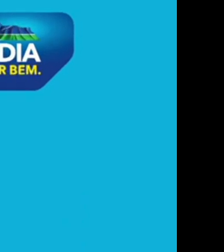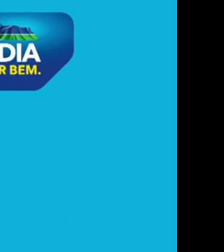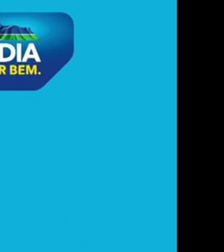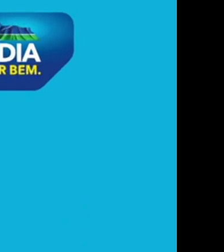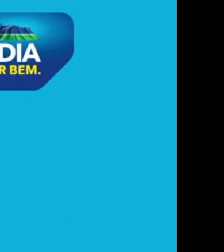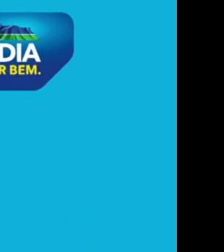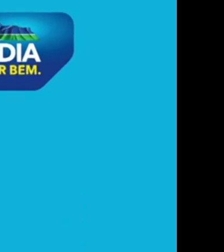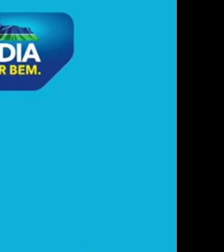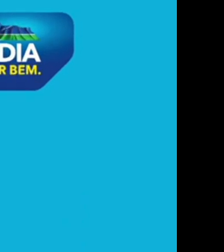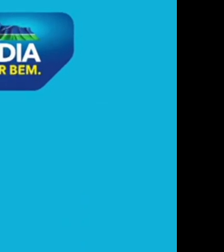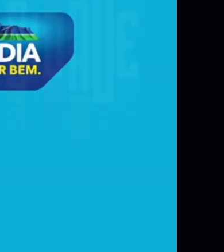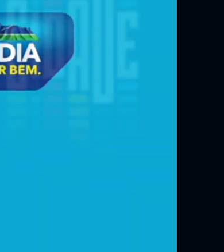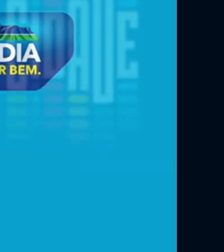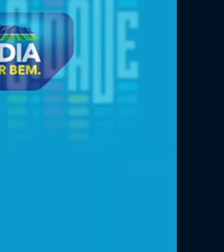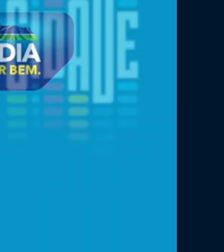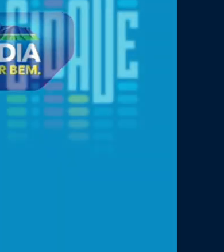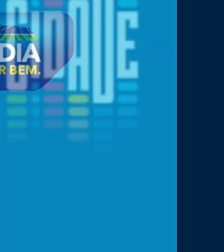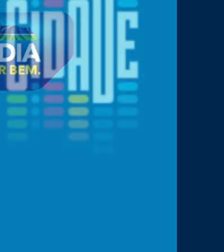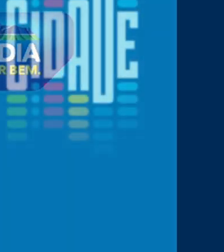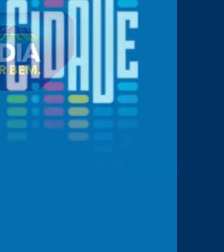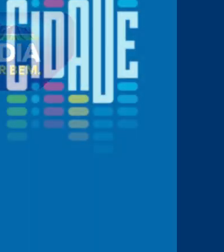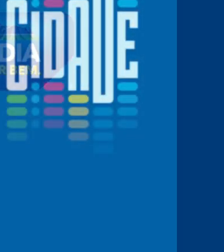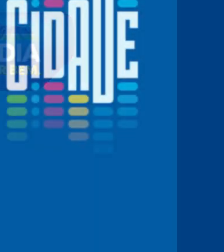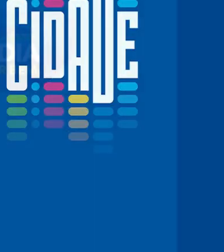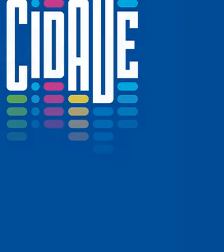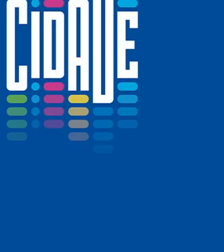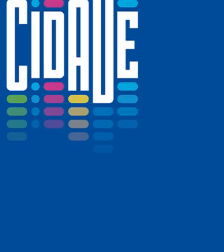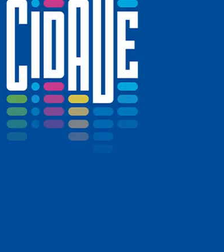Prefeitura e nas redes sociais